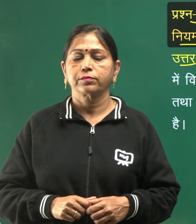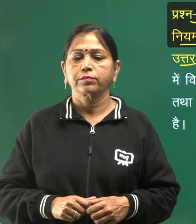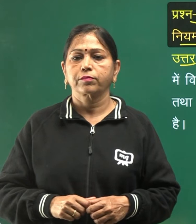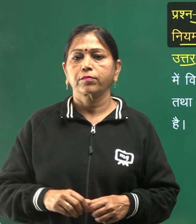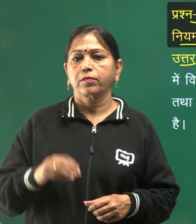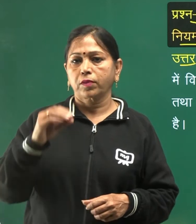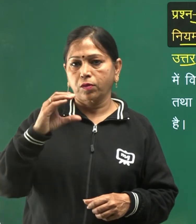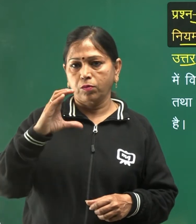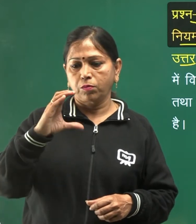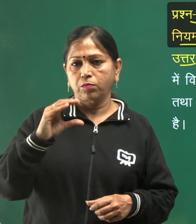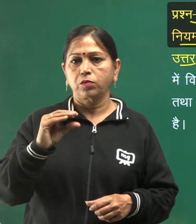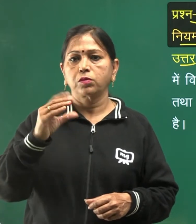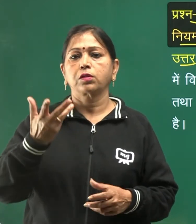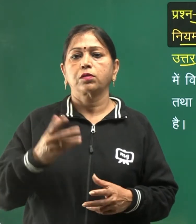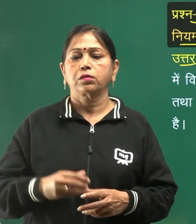मात्रा